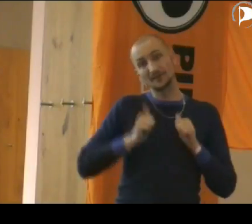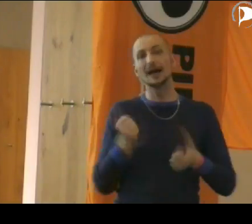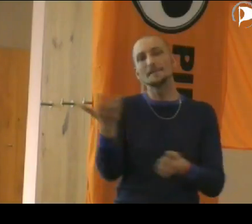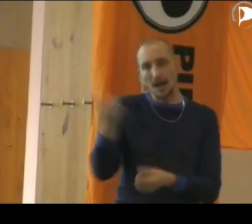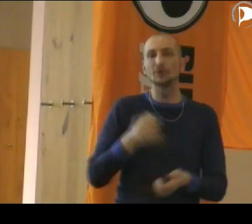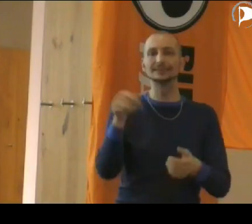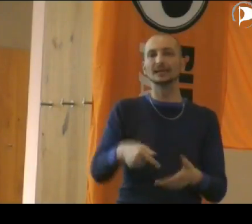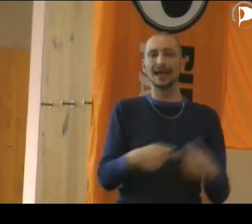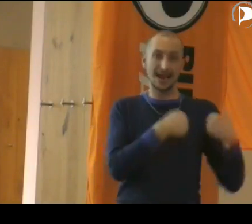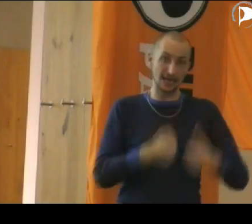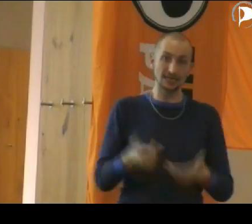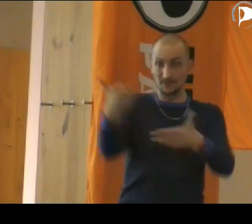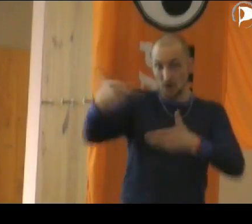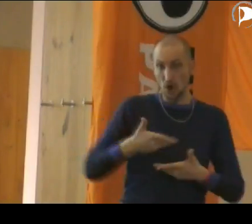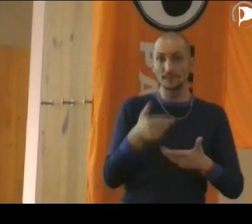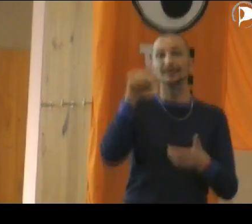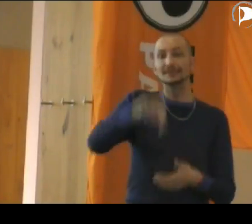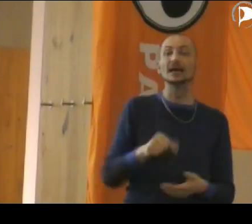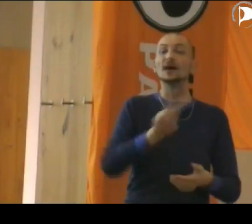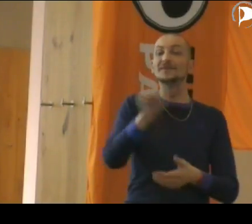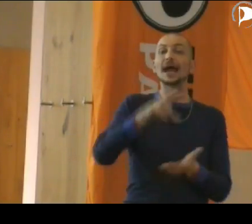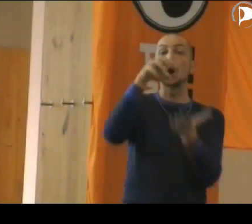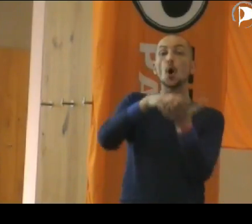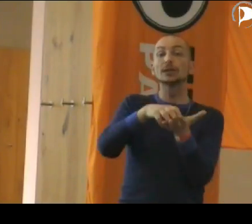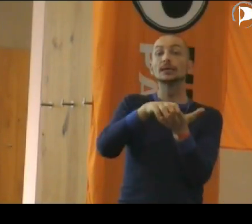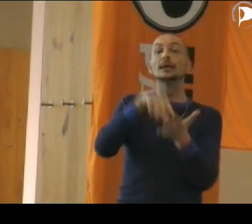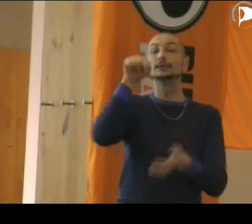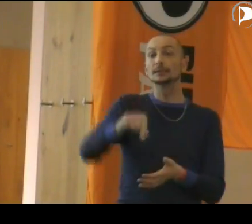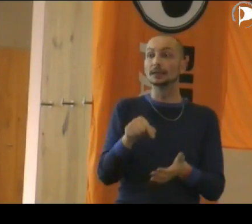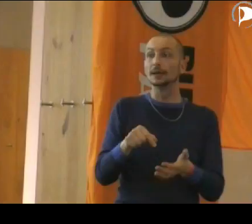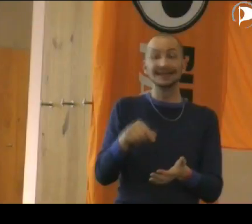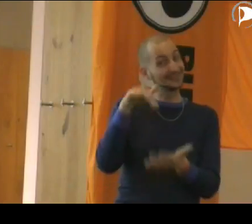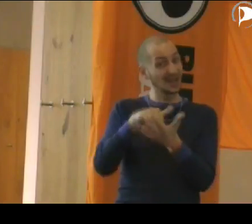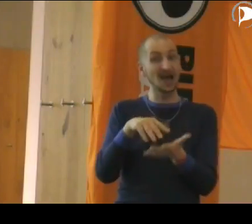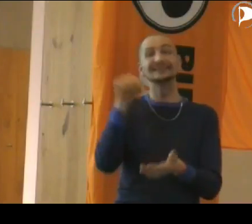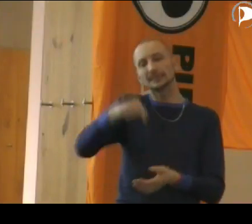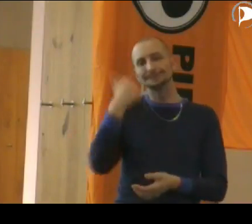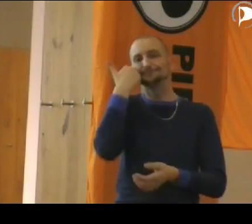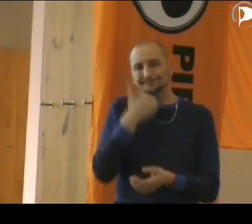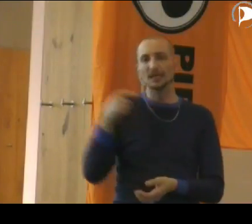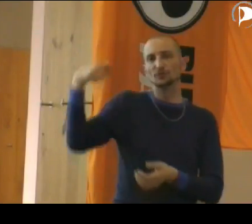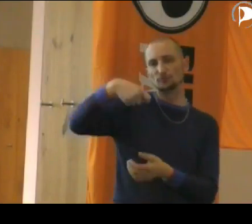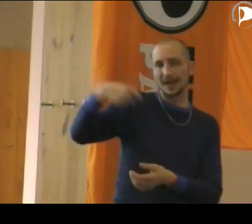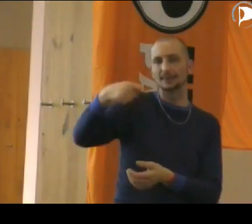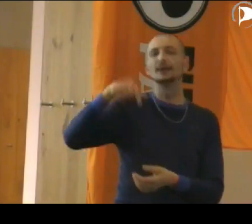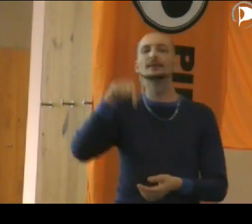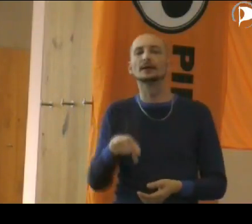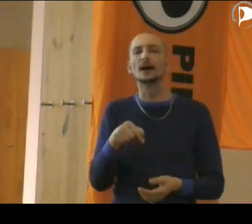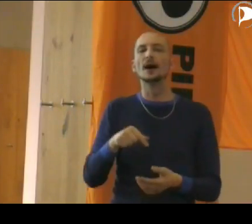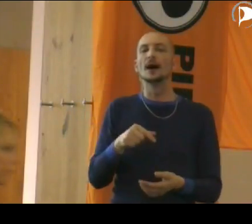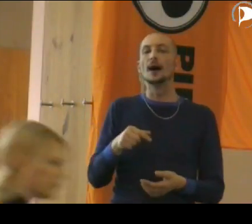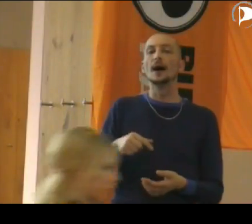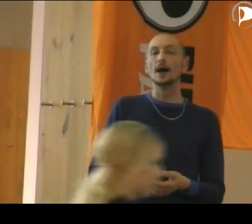und fertig vor ort nicht hält und können kann ich auch gespendet noch für den wahlkampf im saarland bewerben dort in den letzten